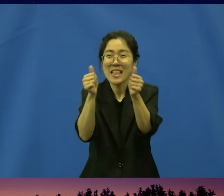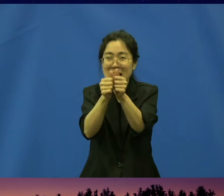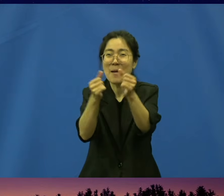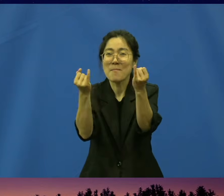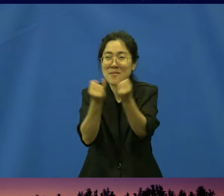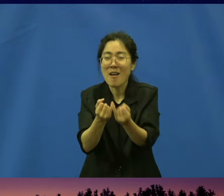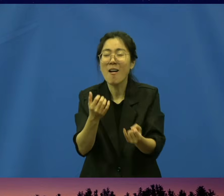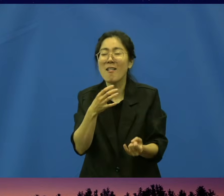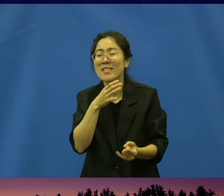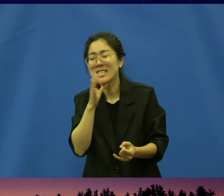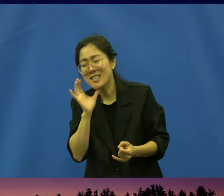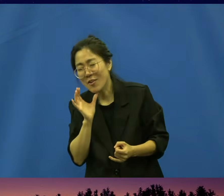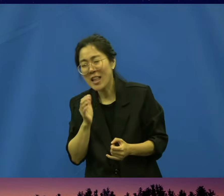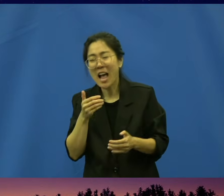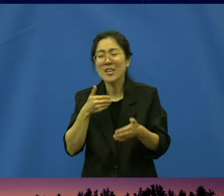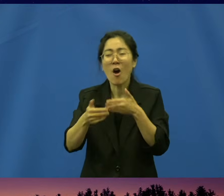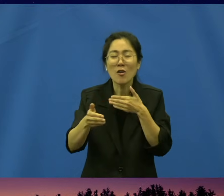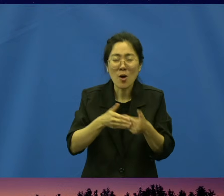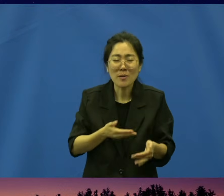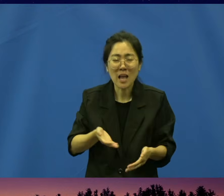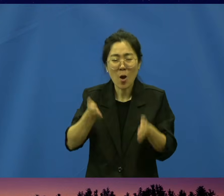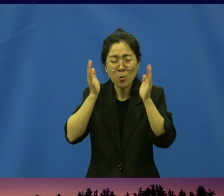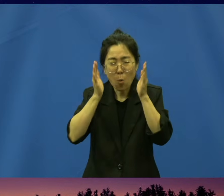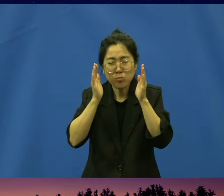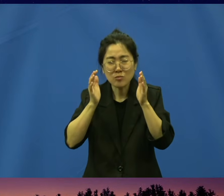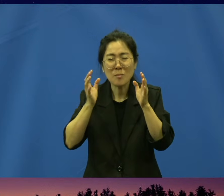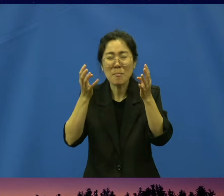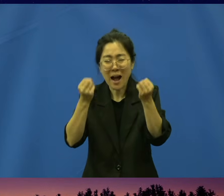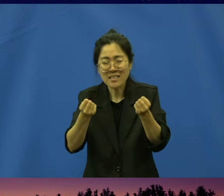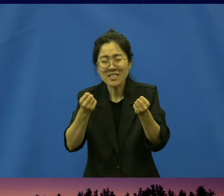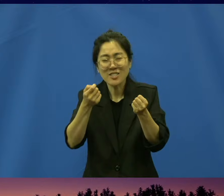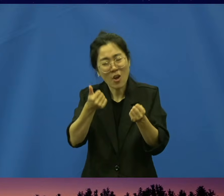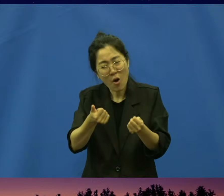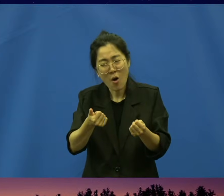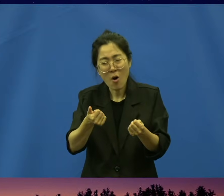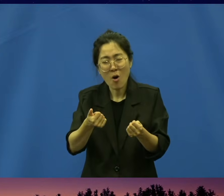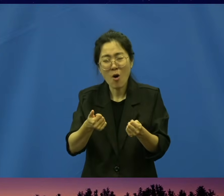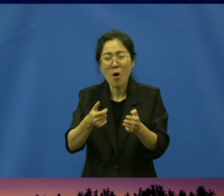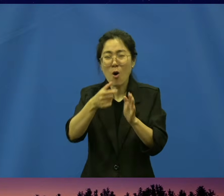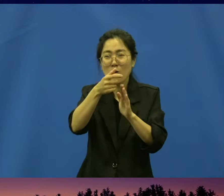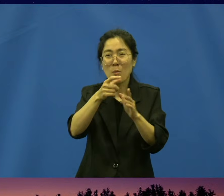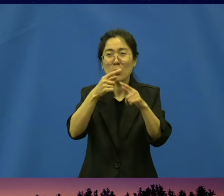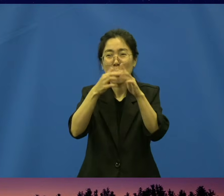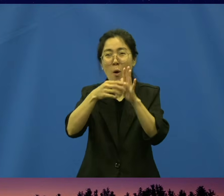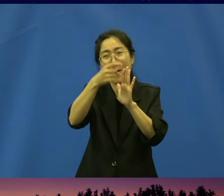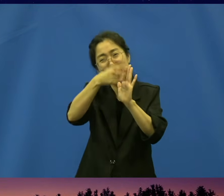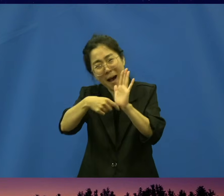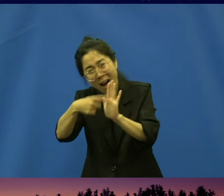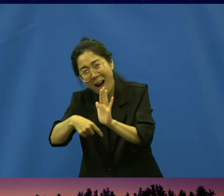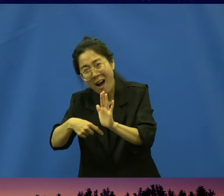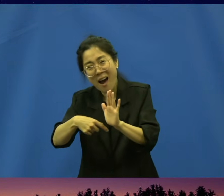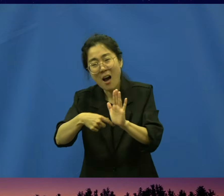나이나 경력이나 학력이나 교파를 주장할 수 없다.